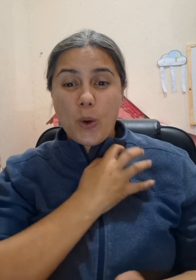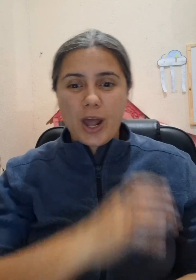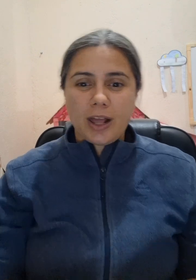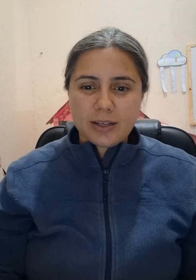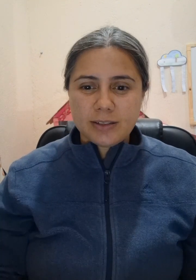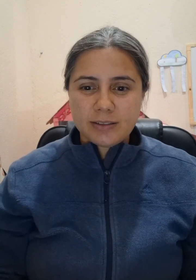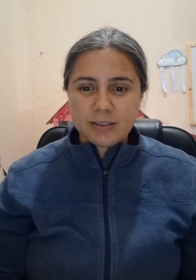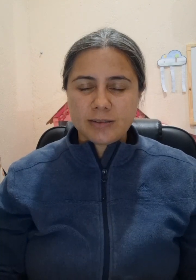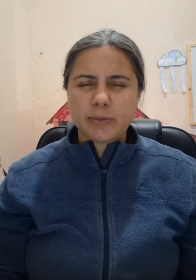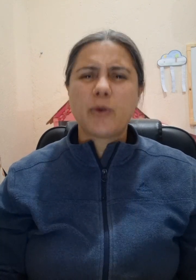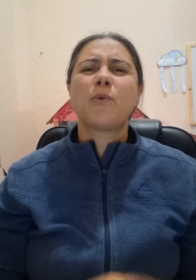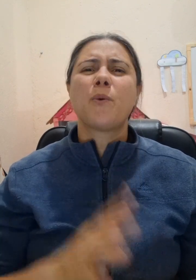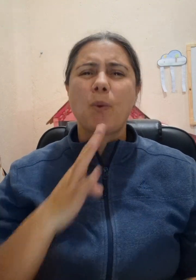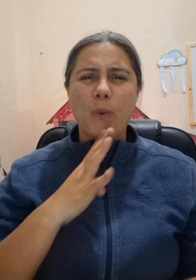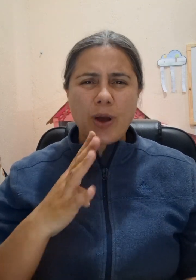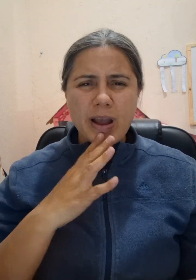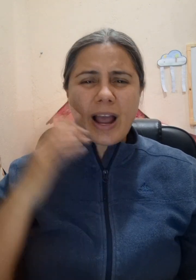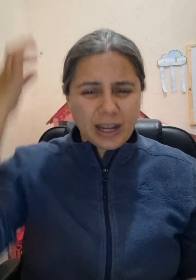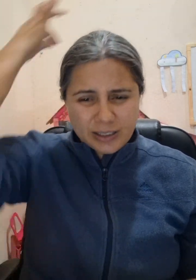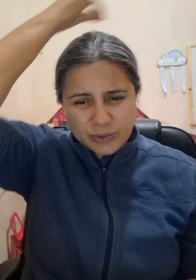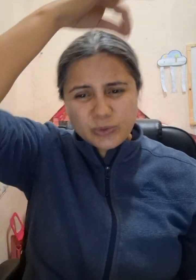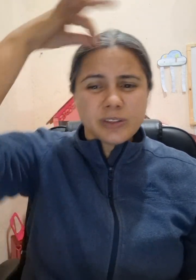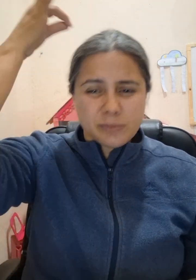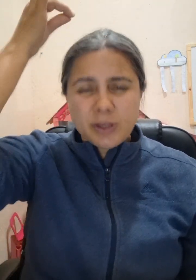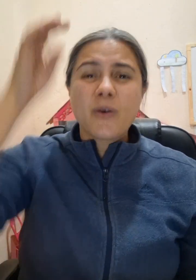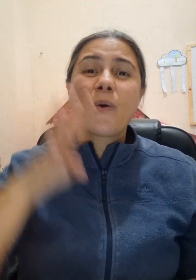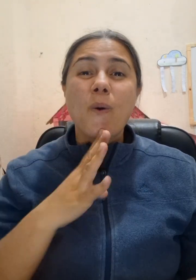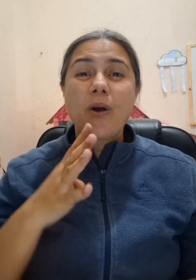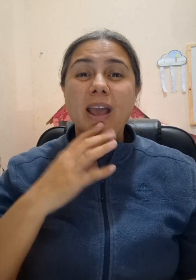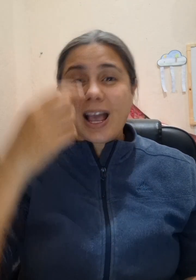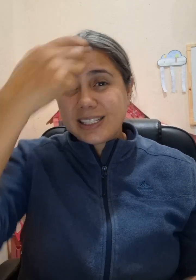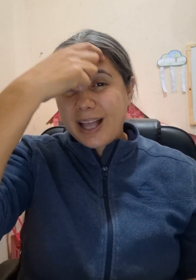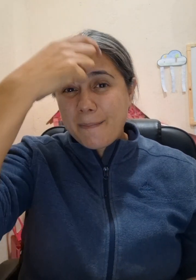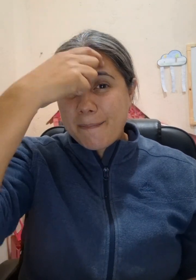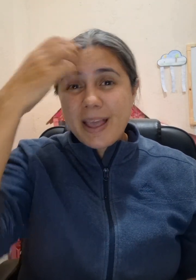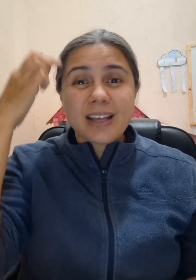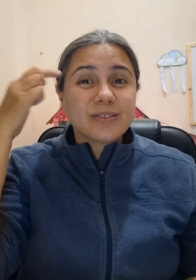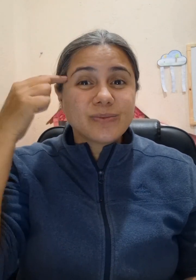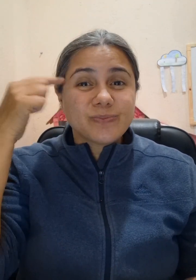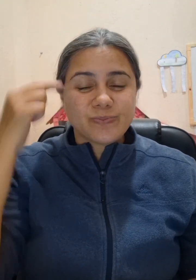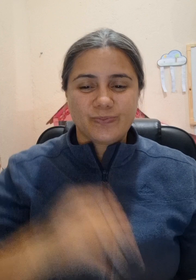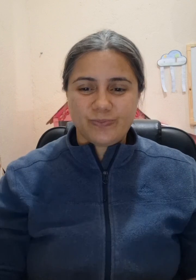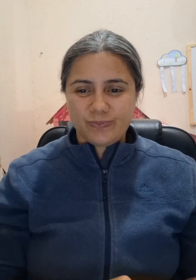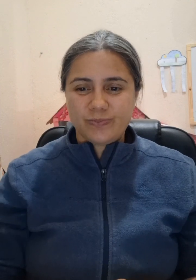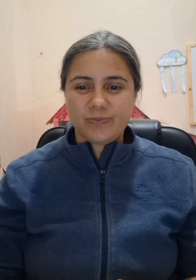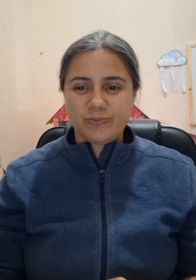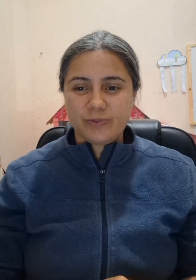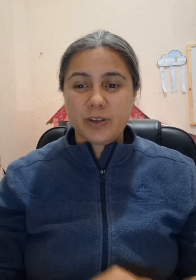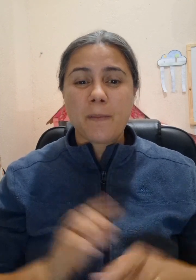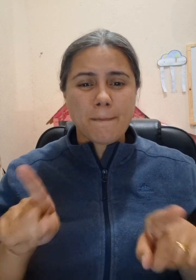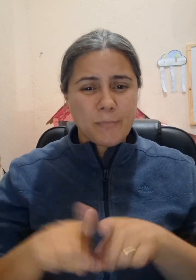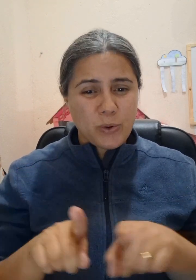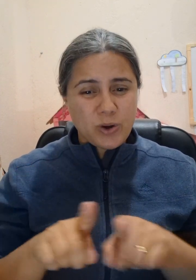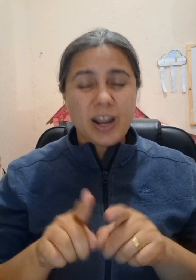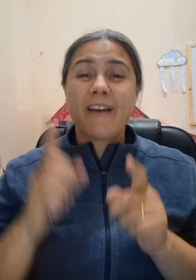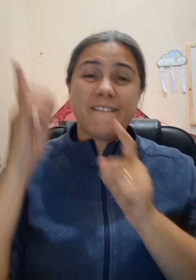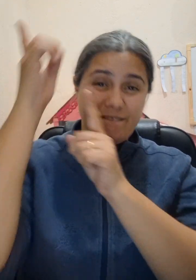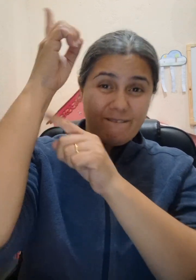Ele também vê o nosso coração e conhece, então o Espírito Santo conhece a nossa mente,